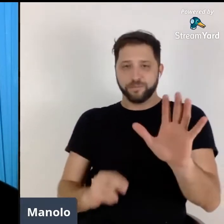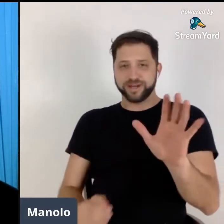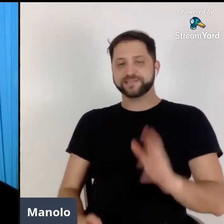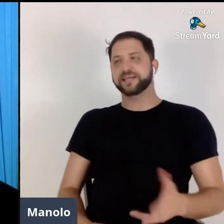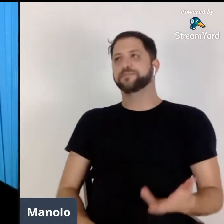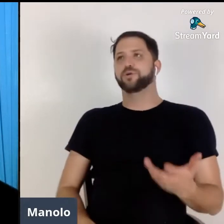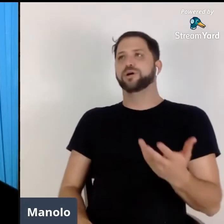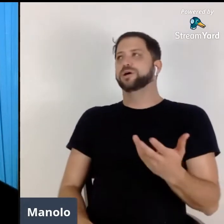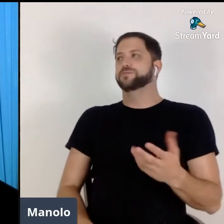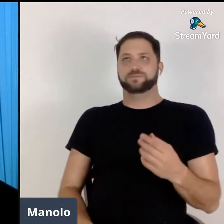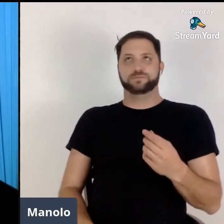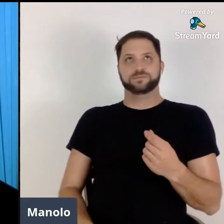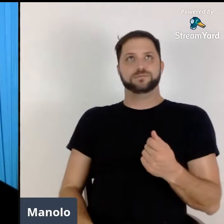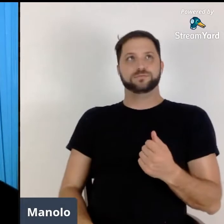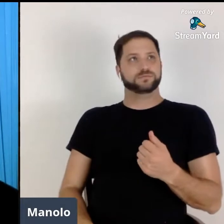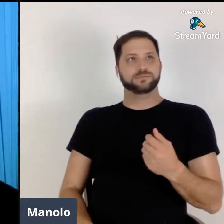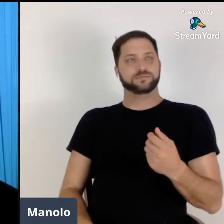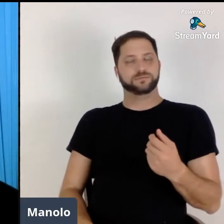legal.